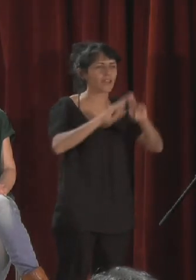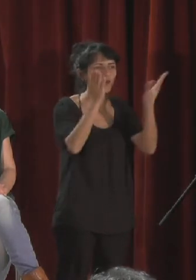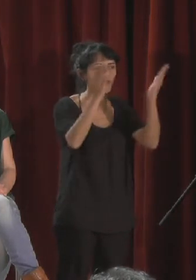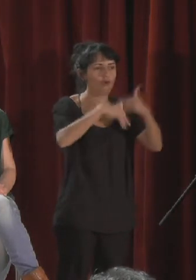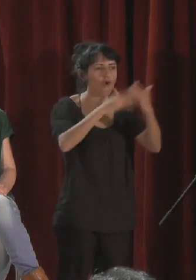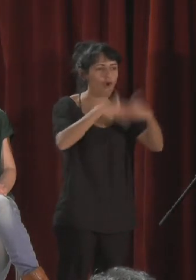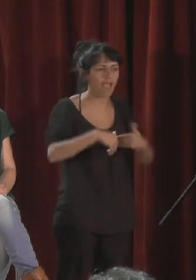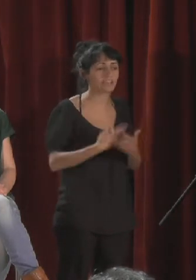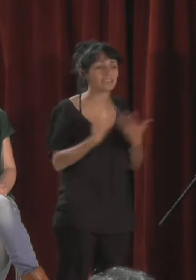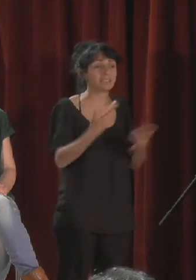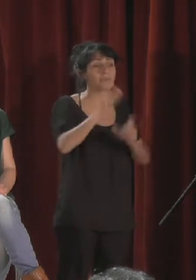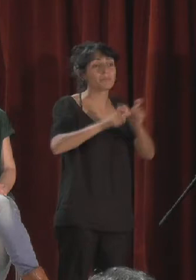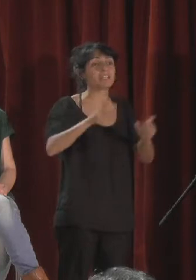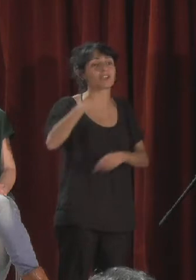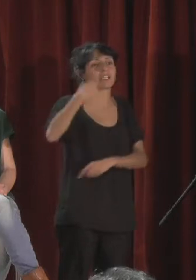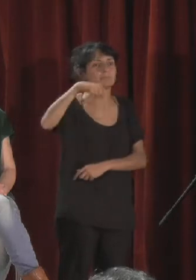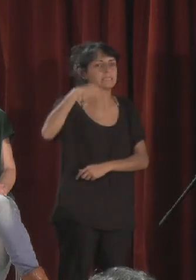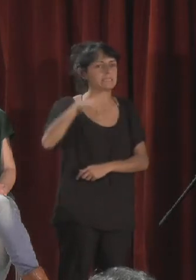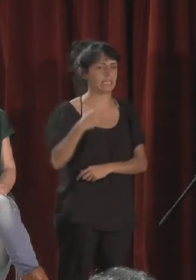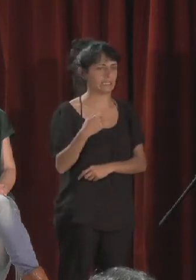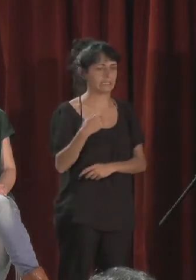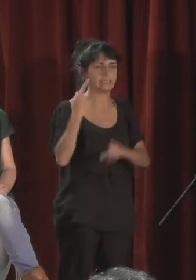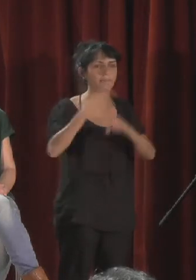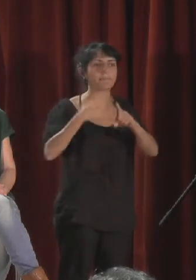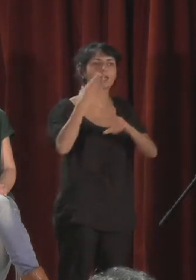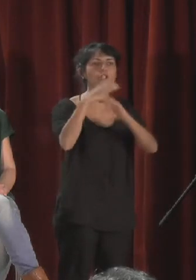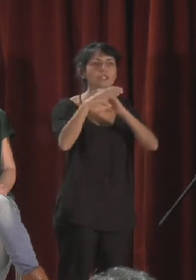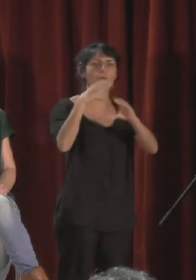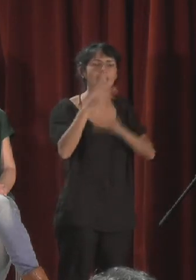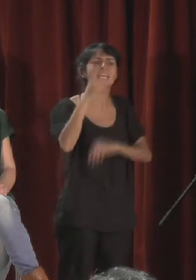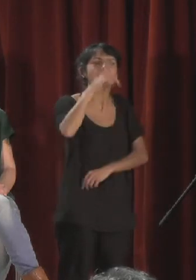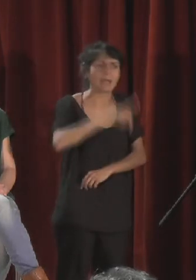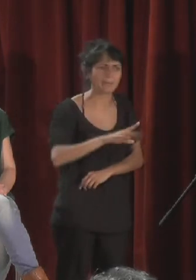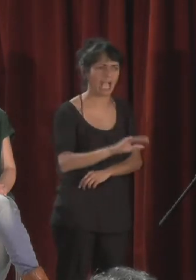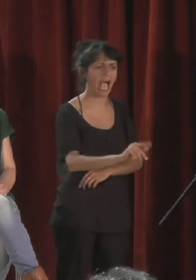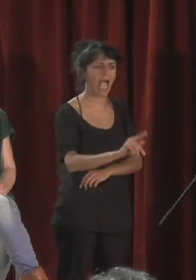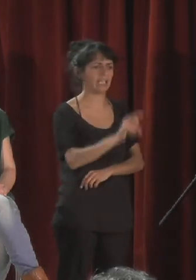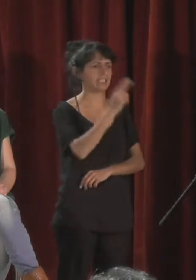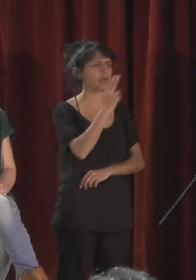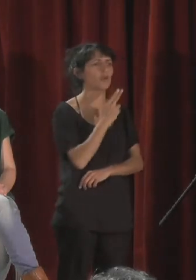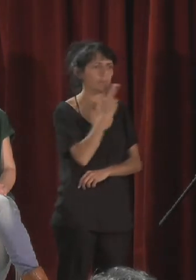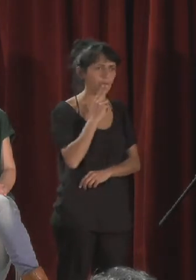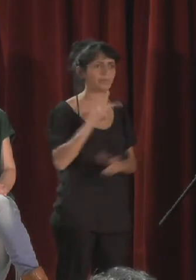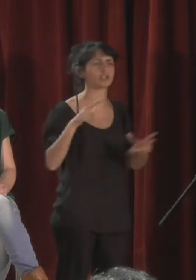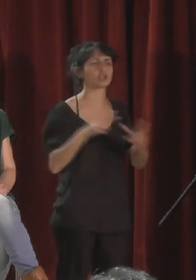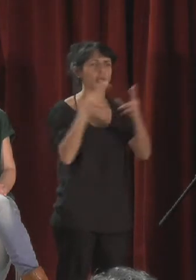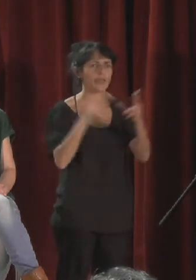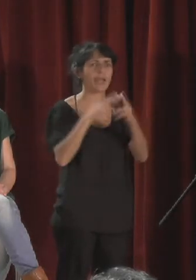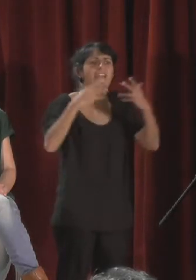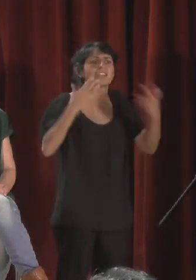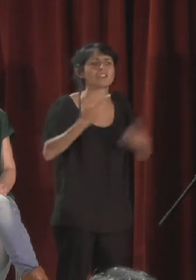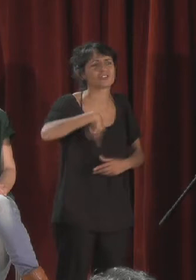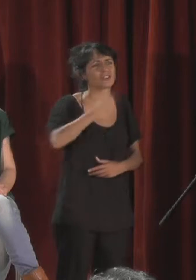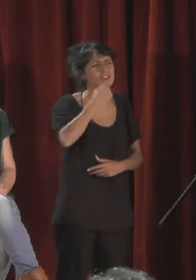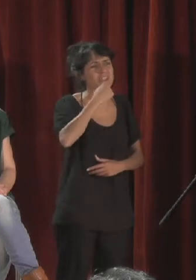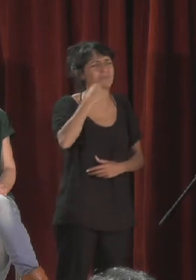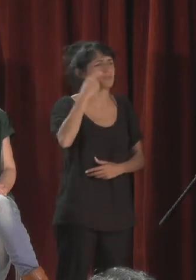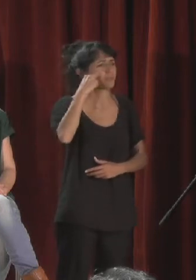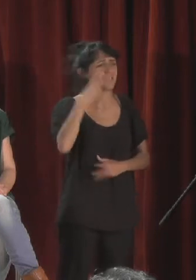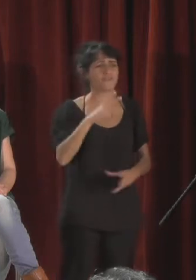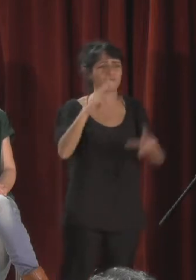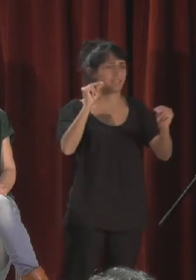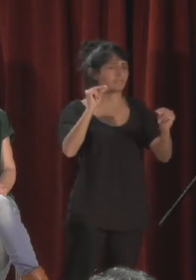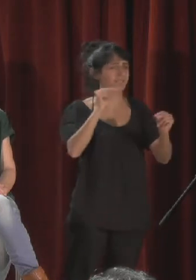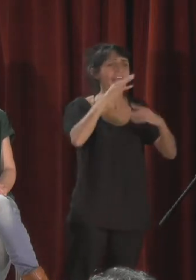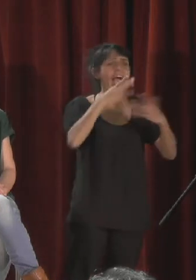dos medios de comunicación tamén teñen un compromiso social que teñen que cumplir. Polo tanto, acabouse o medo cambiou de mando.